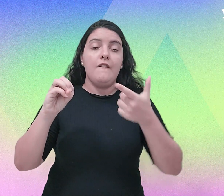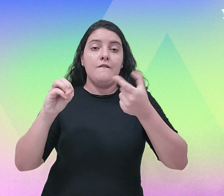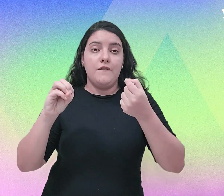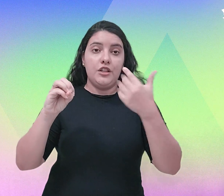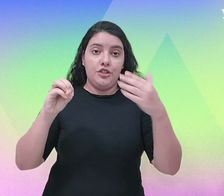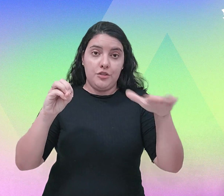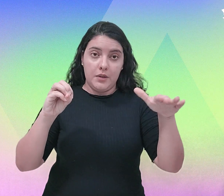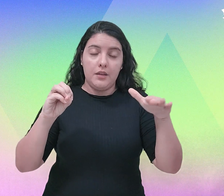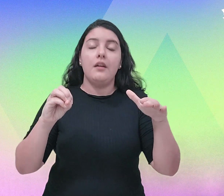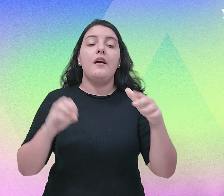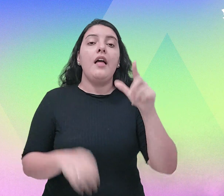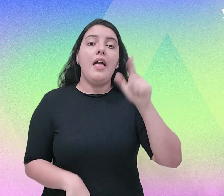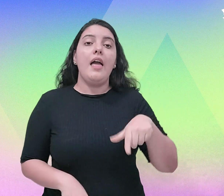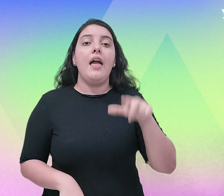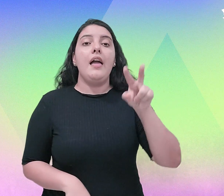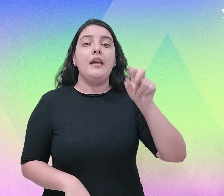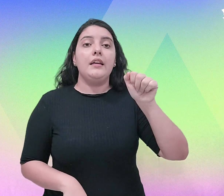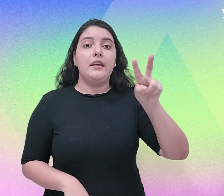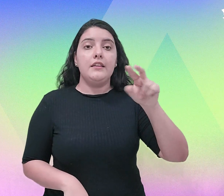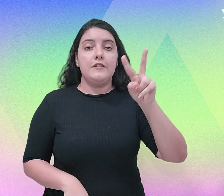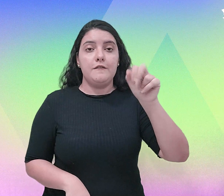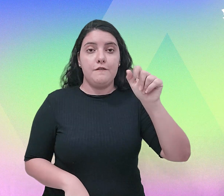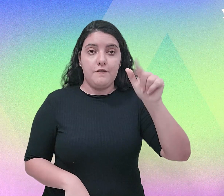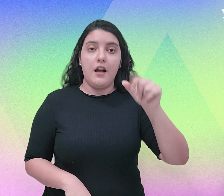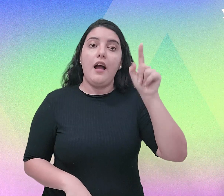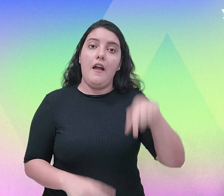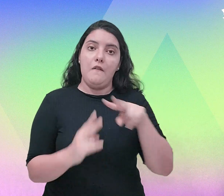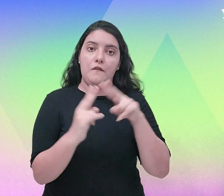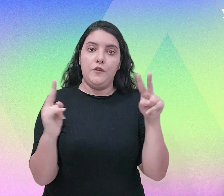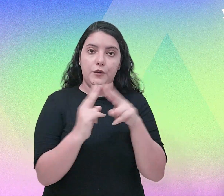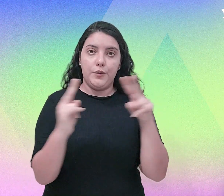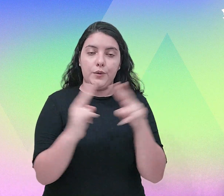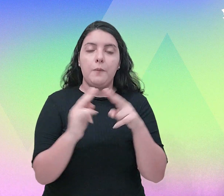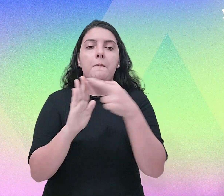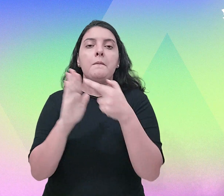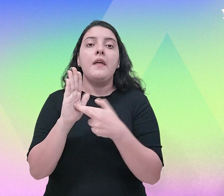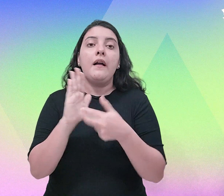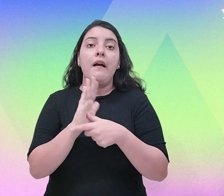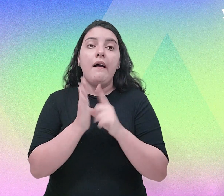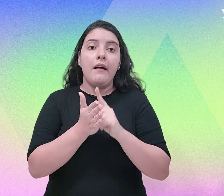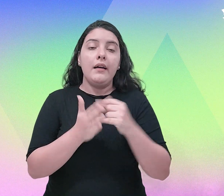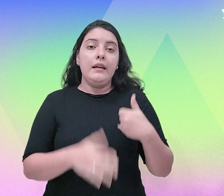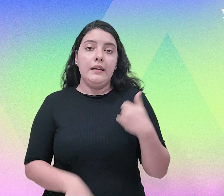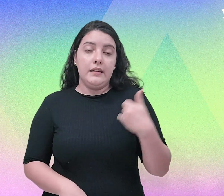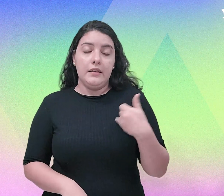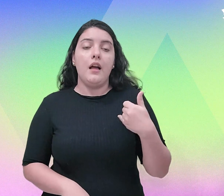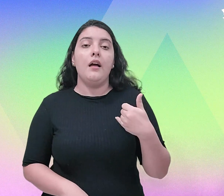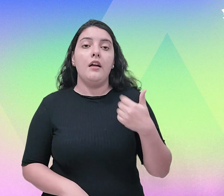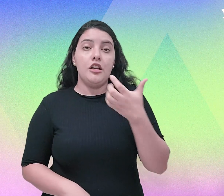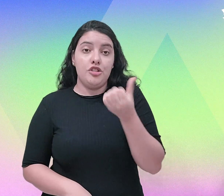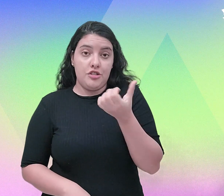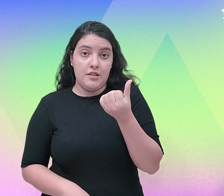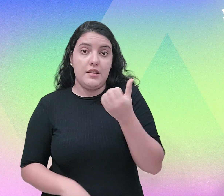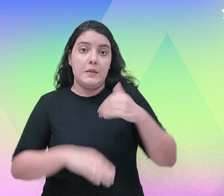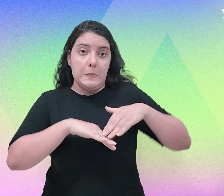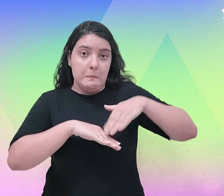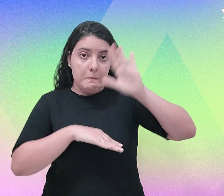15 vagas em formato virtual o requisito idade a partir de 16 anos e